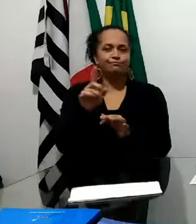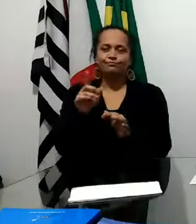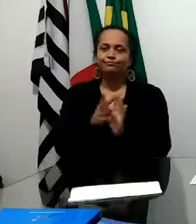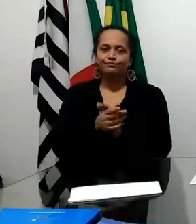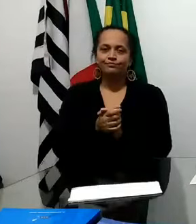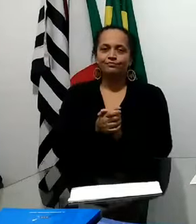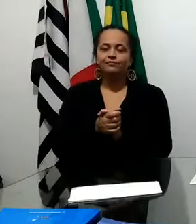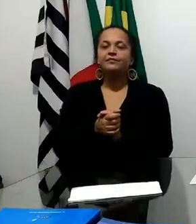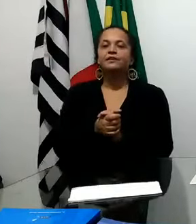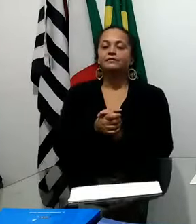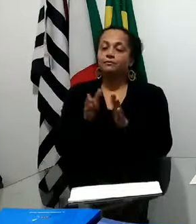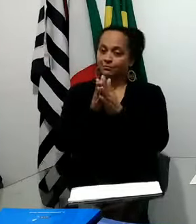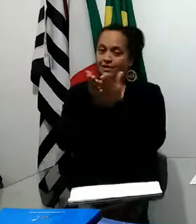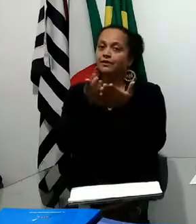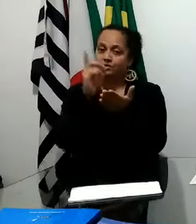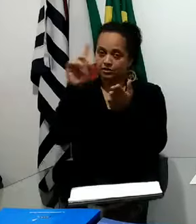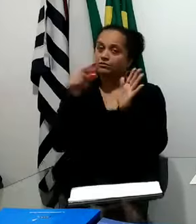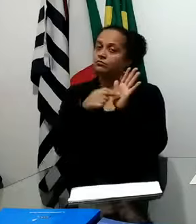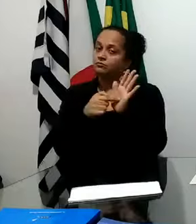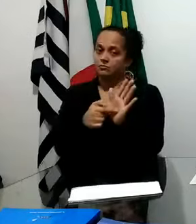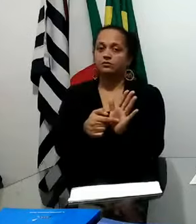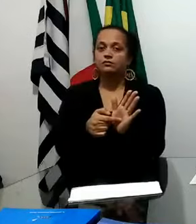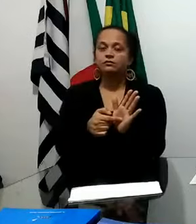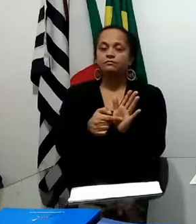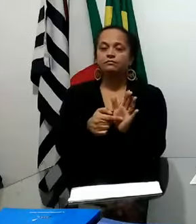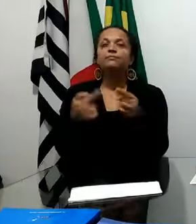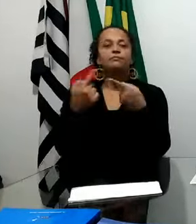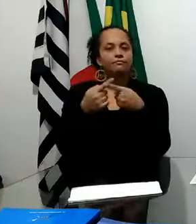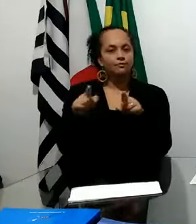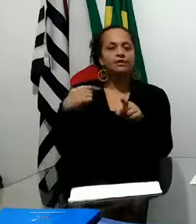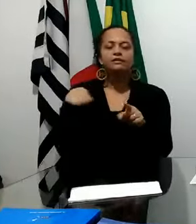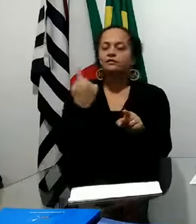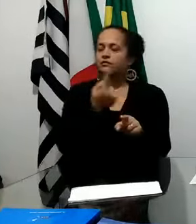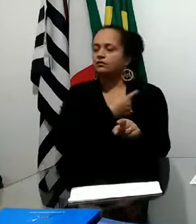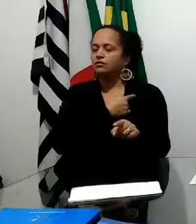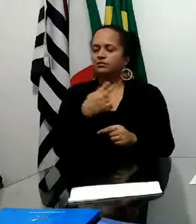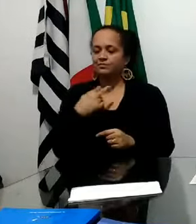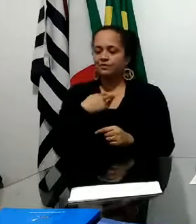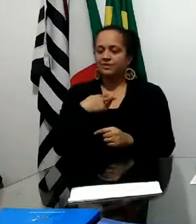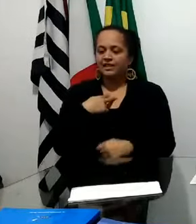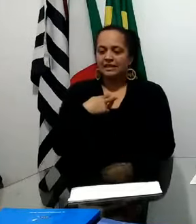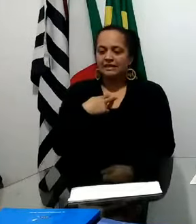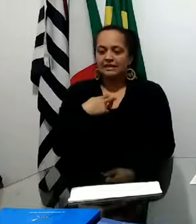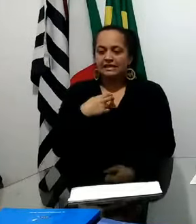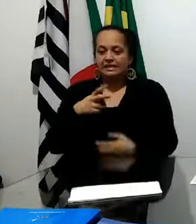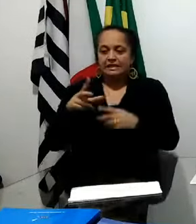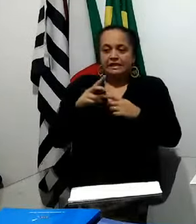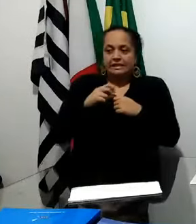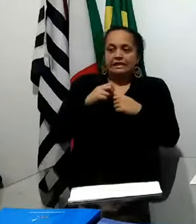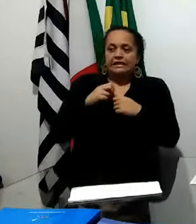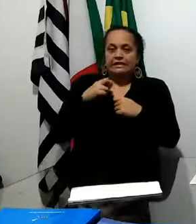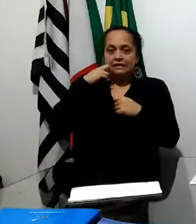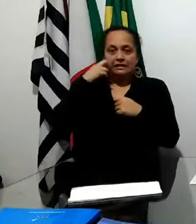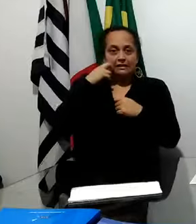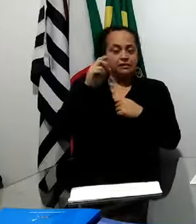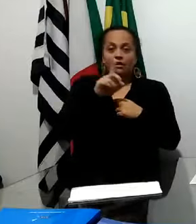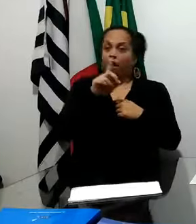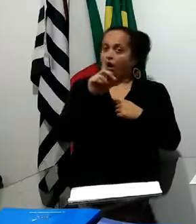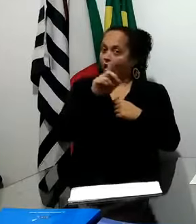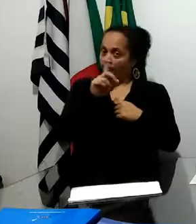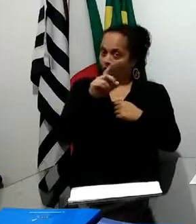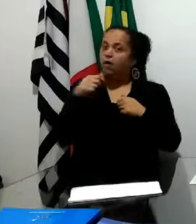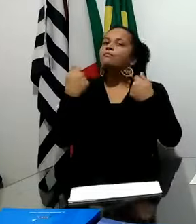sei o que estou dizendo. Mas nós não devemos nos sentir intimidados, não podemos recuar, né? Porque a Bíblia